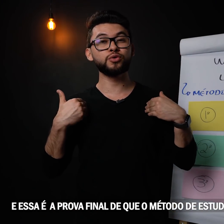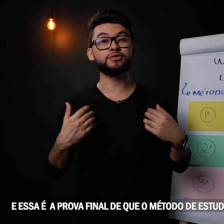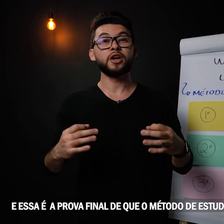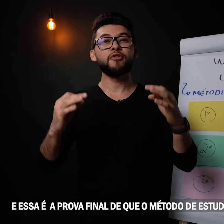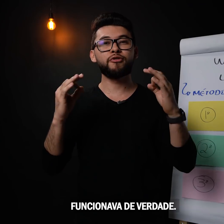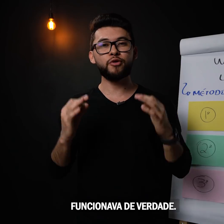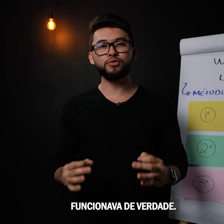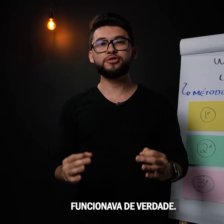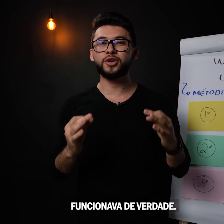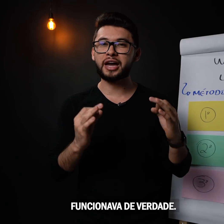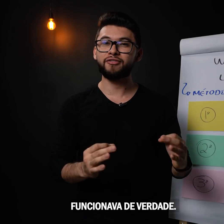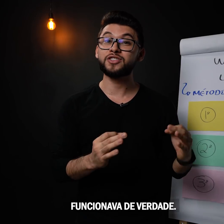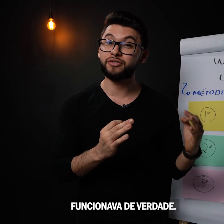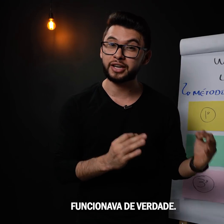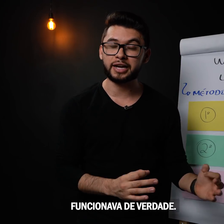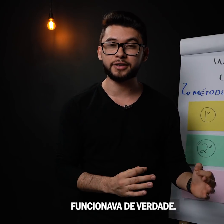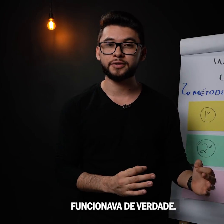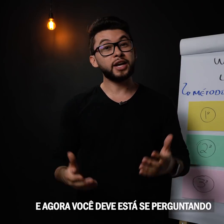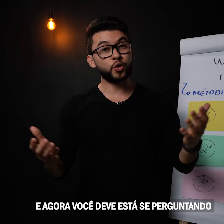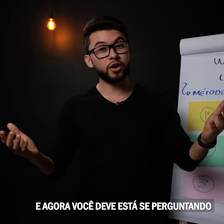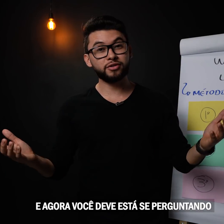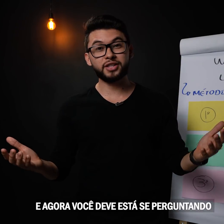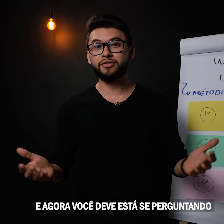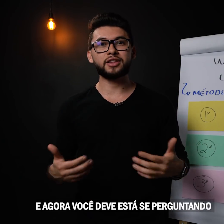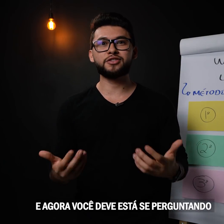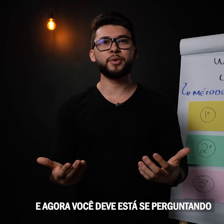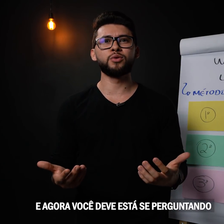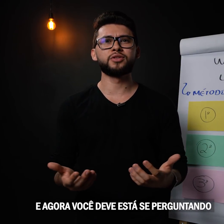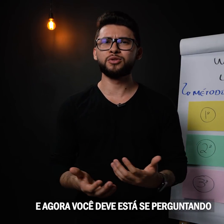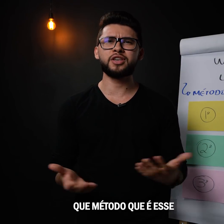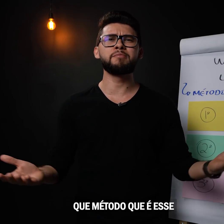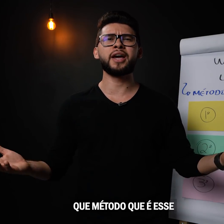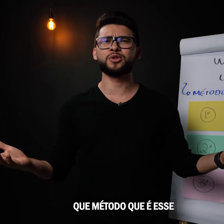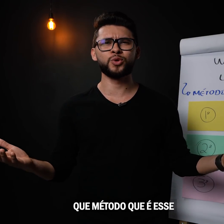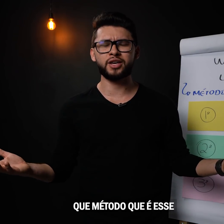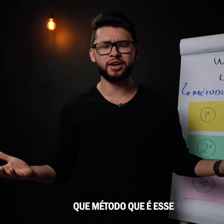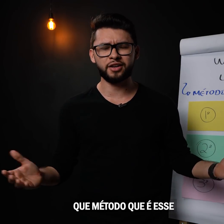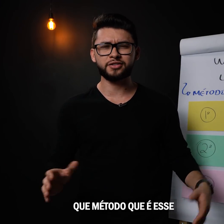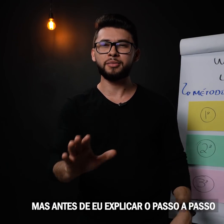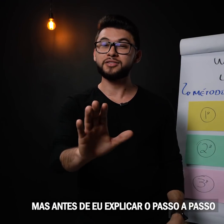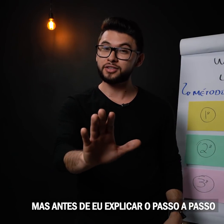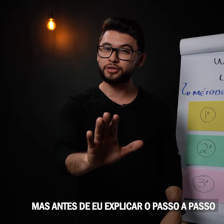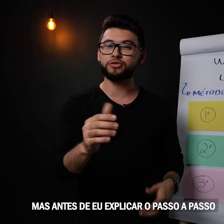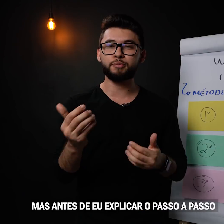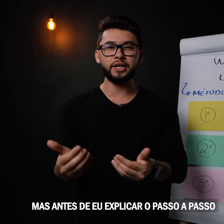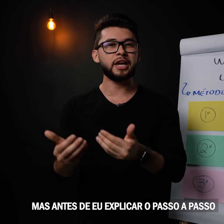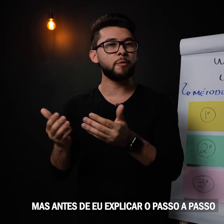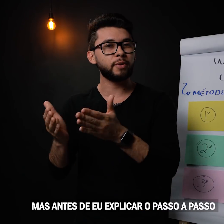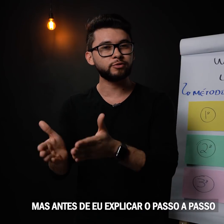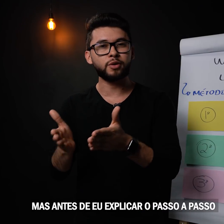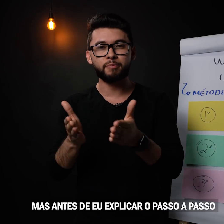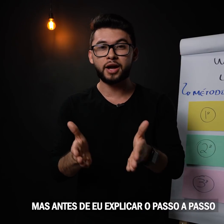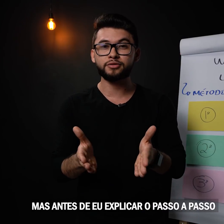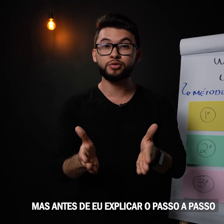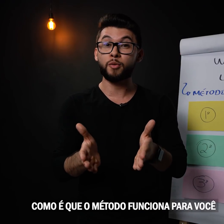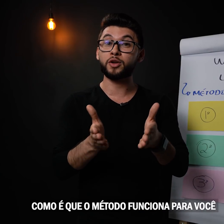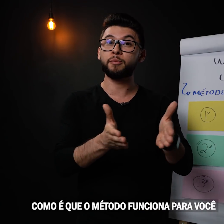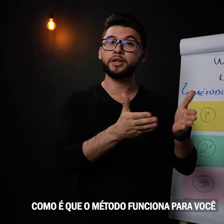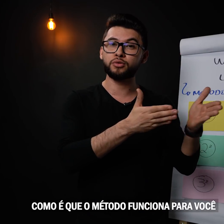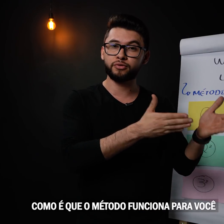estudos funcionava de verdade. E agora você deve estar se perguntando que método que é esse. Mas antes de eu te explicar o passo a passo como é que o método